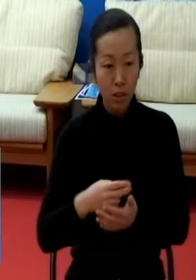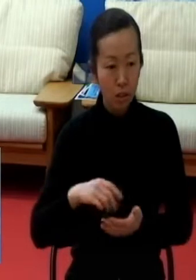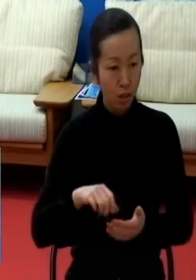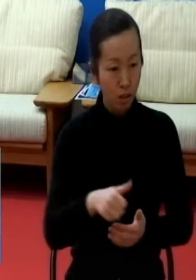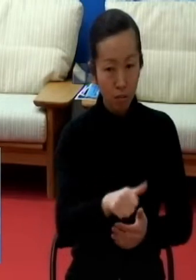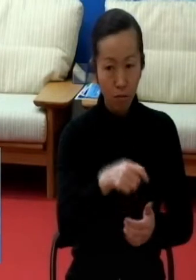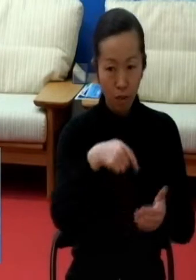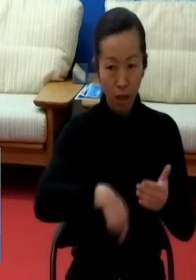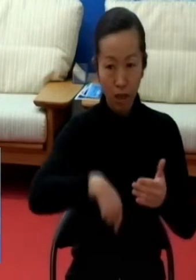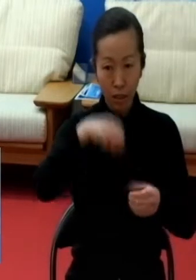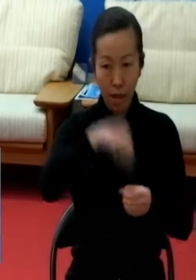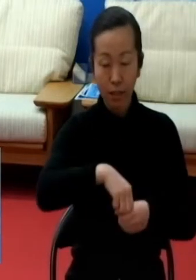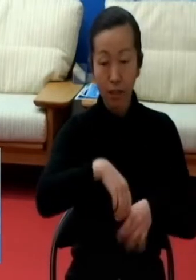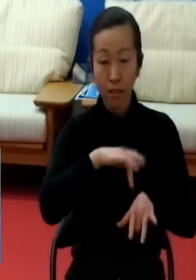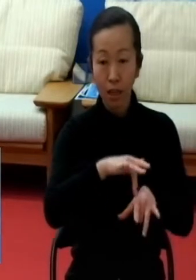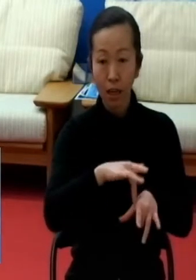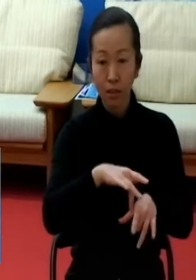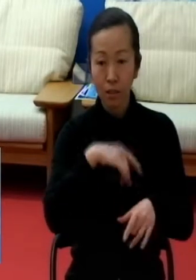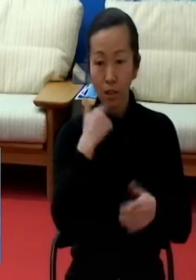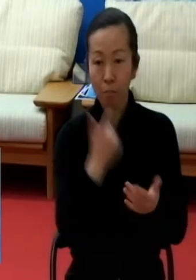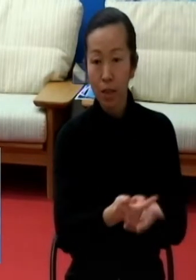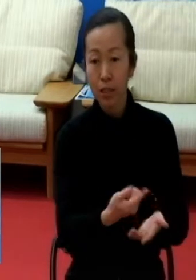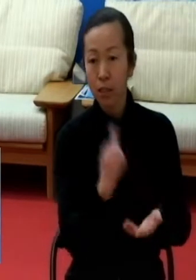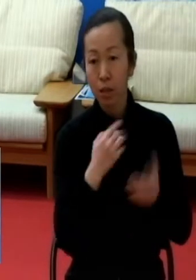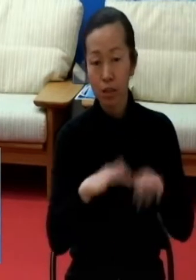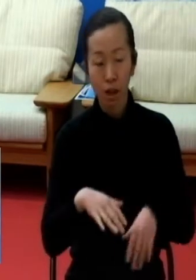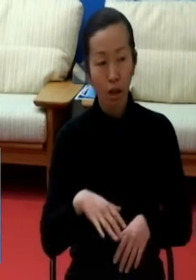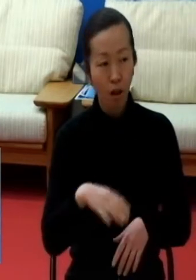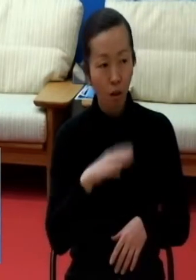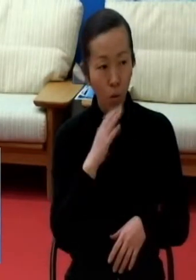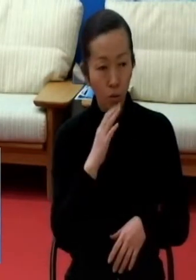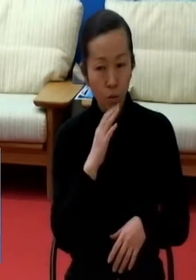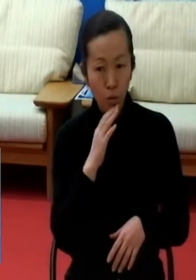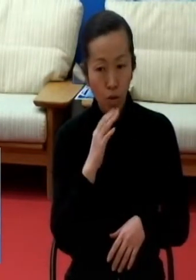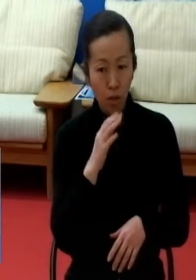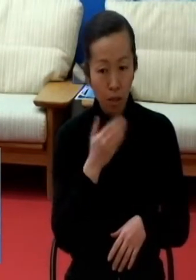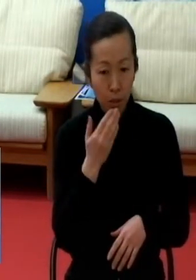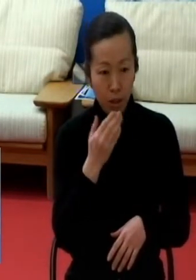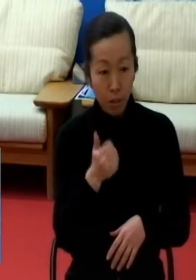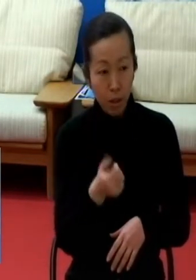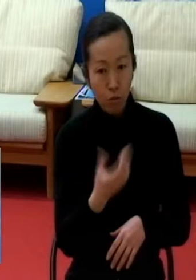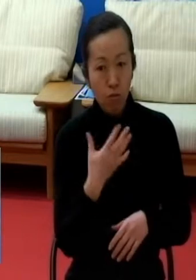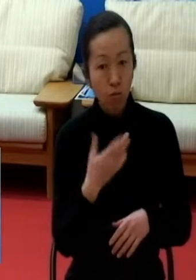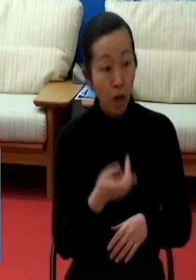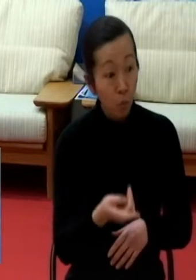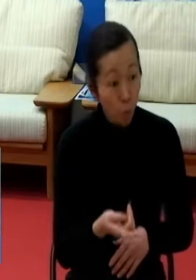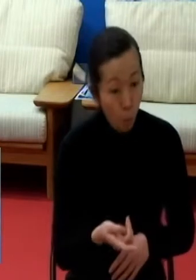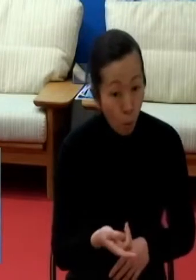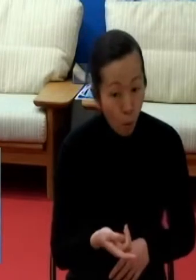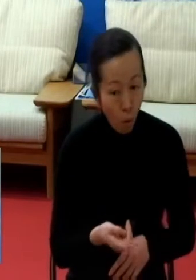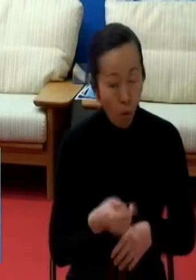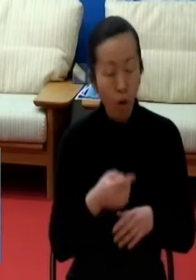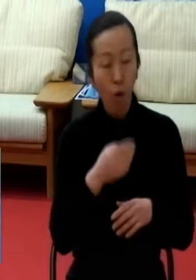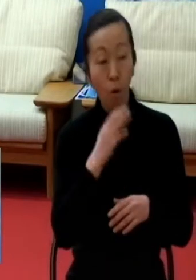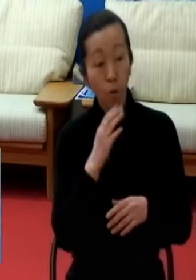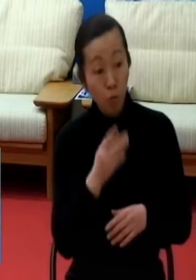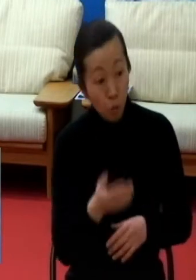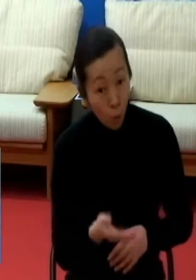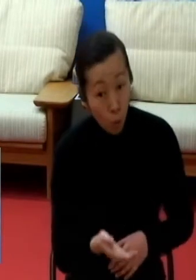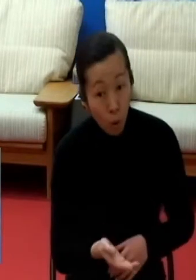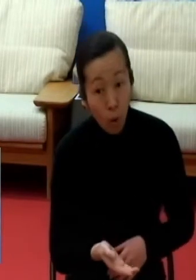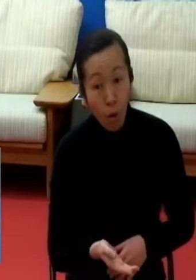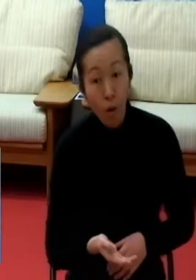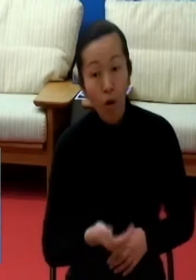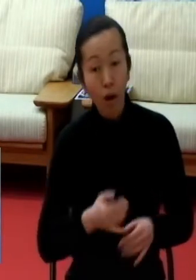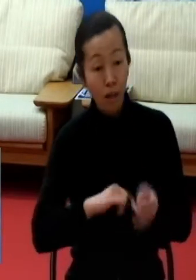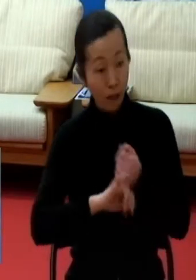え、 예, 완전히 먹지 말라 소리는 안 했는데요. 完全に食べてはならないとは言ってません。 먹으면 죽는다고 했는데요. 食べると死ぬ